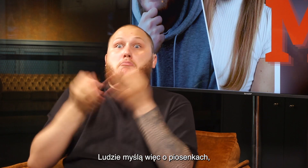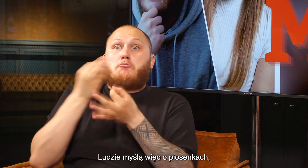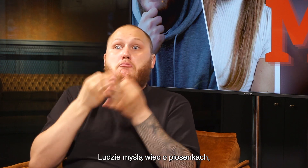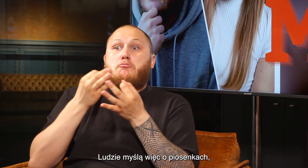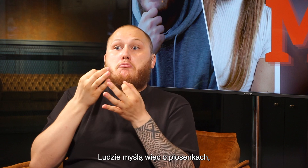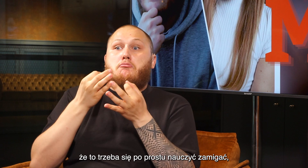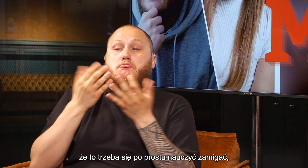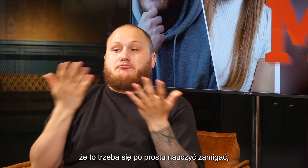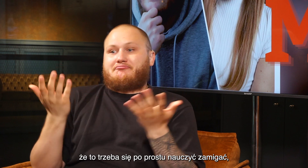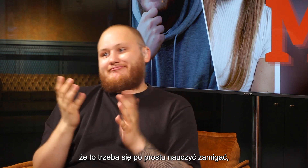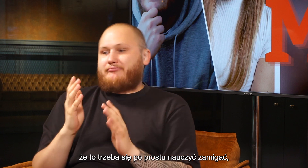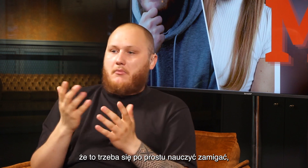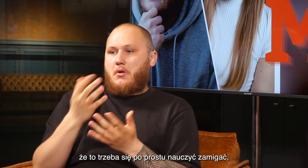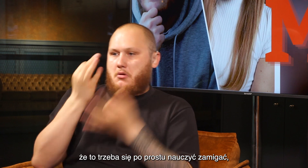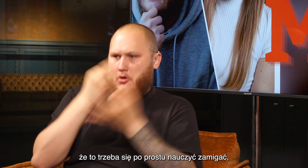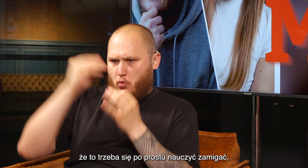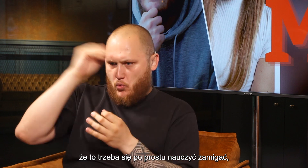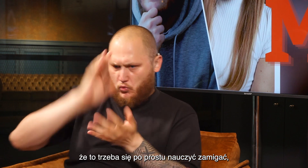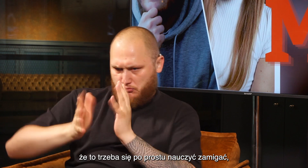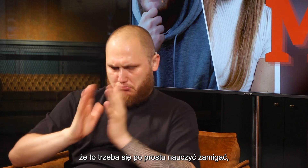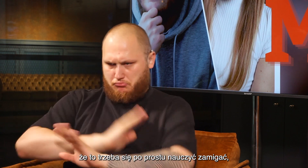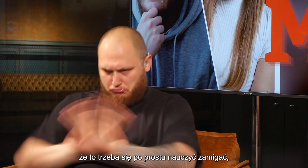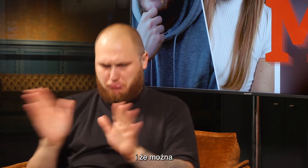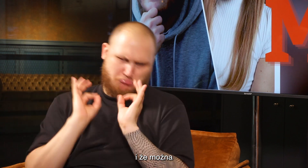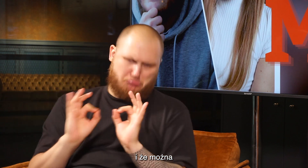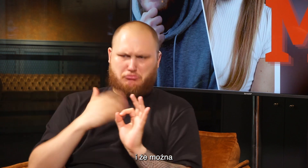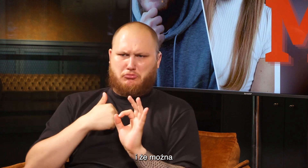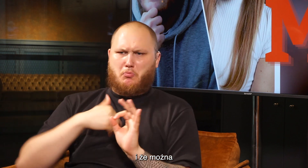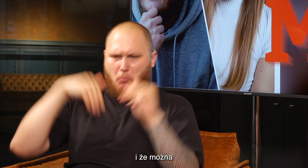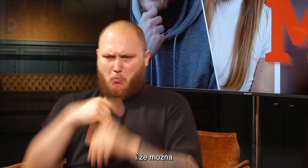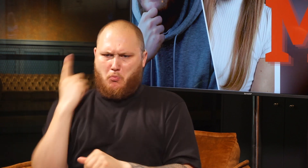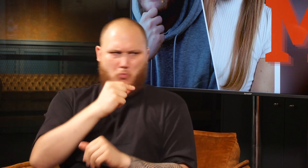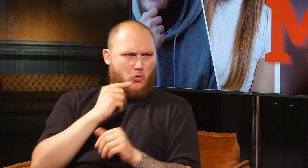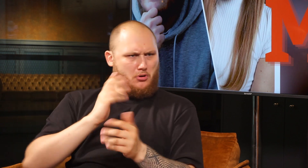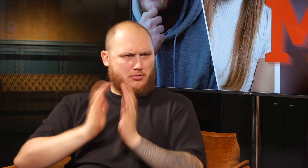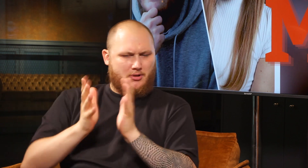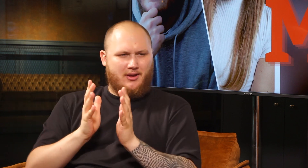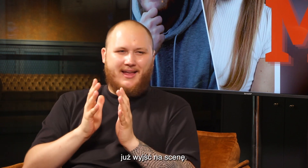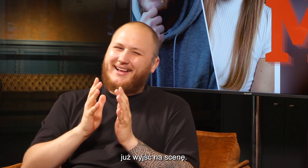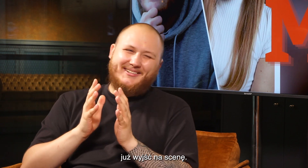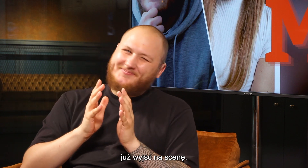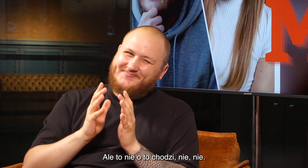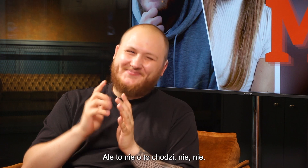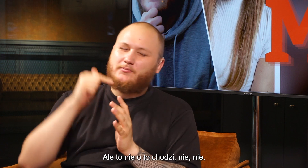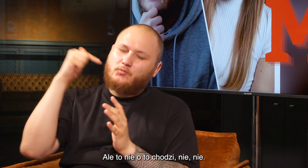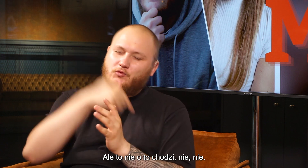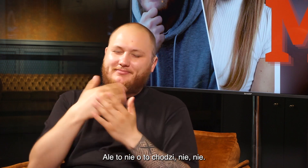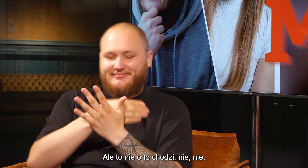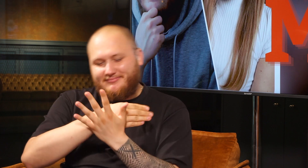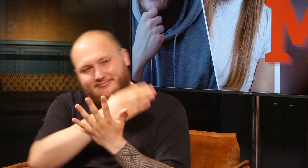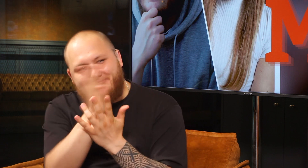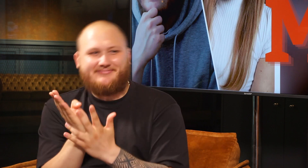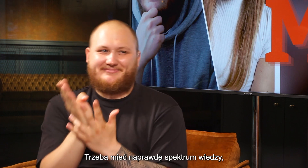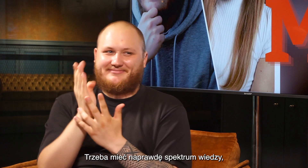myślą o piosenkach jako, że trzeba się po prostu nauczyć, jak to zamigać i można już wyjść na scenę i to, ale to nie o